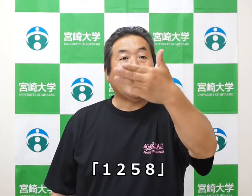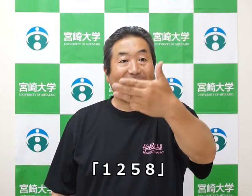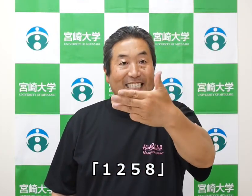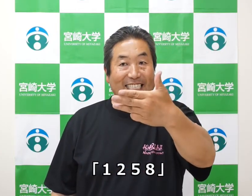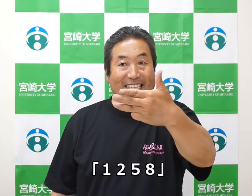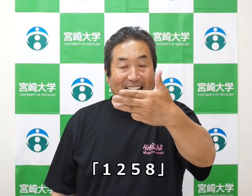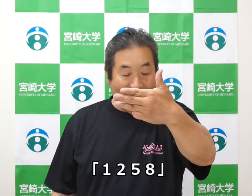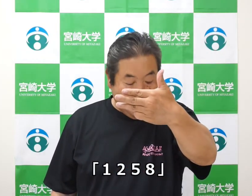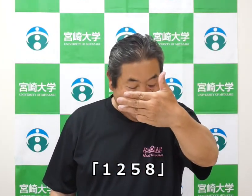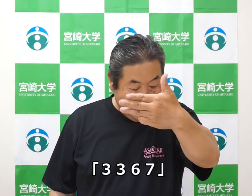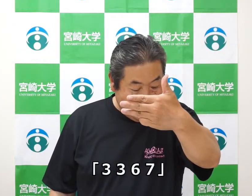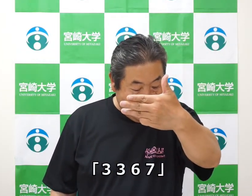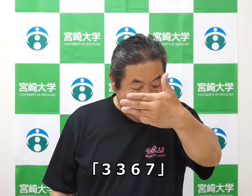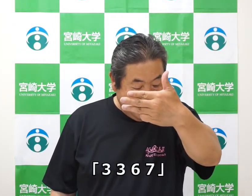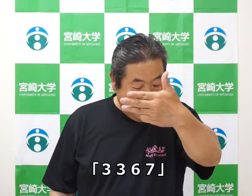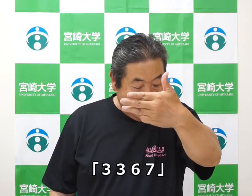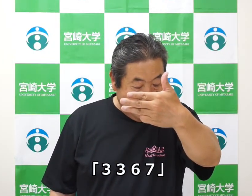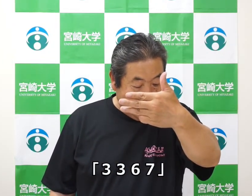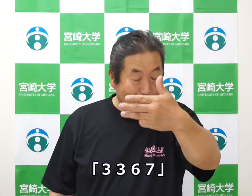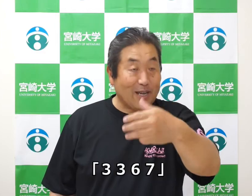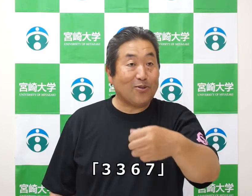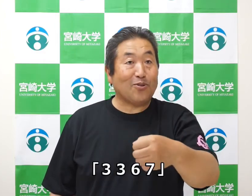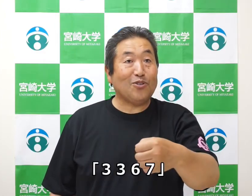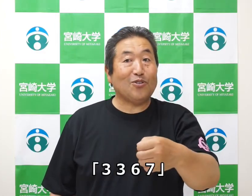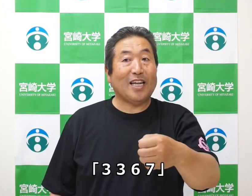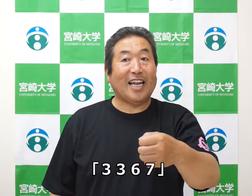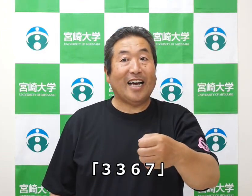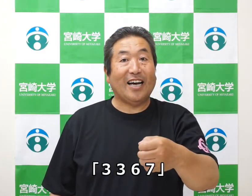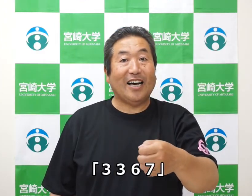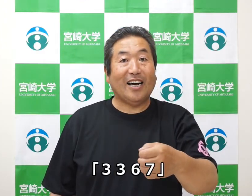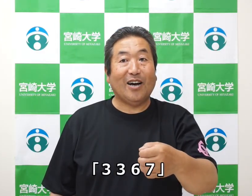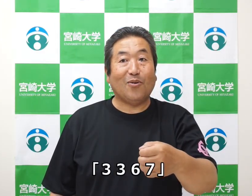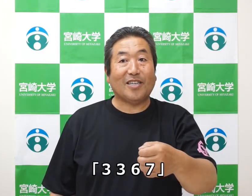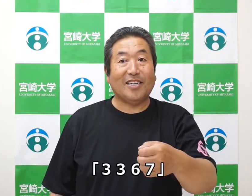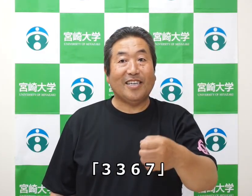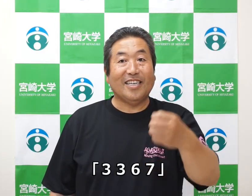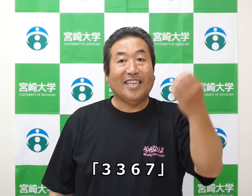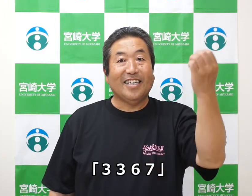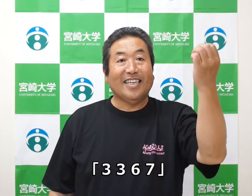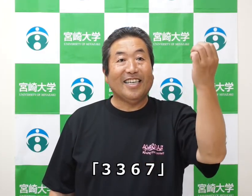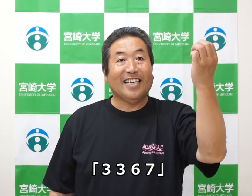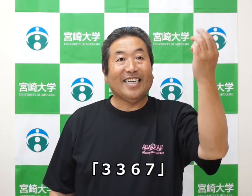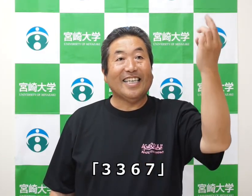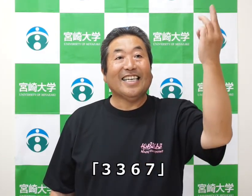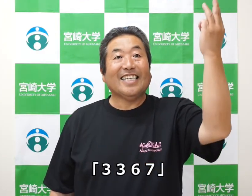1258、あ、いいですね。次、3367、あ、終わり。